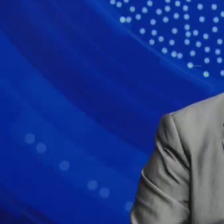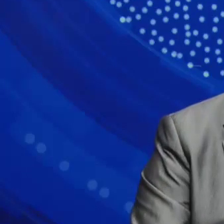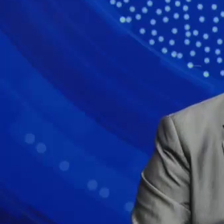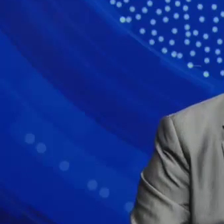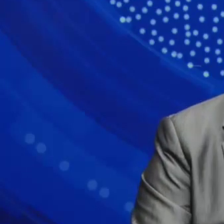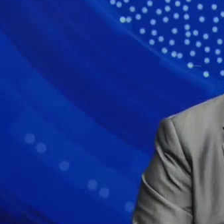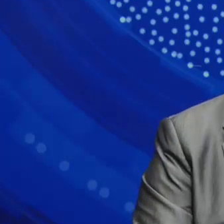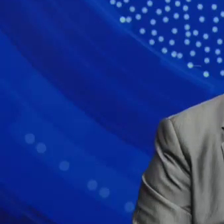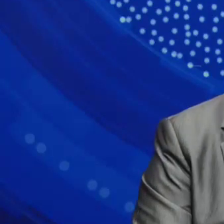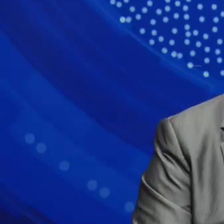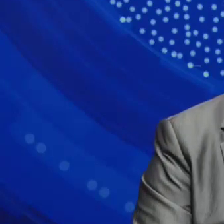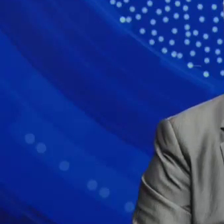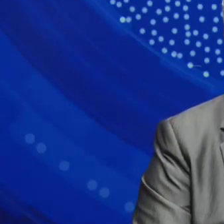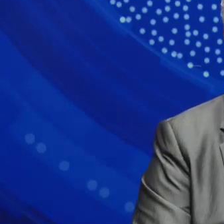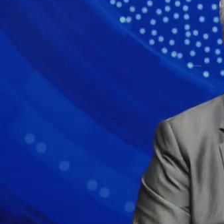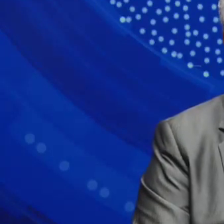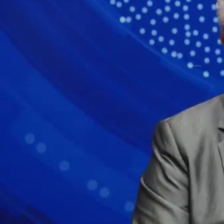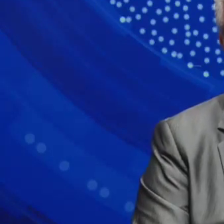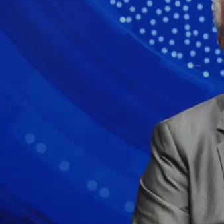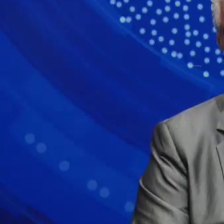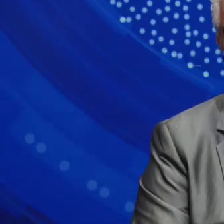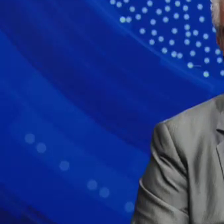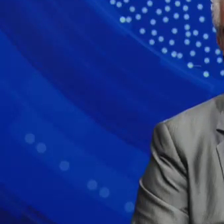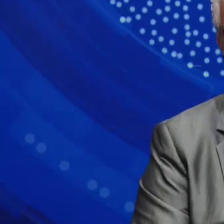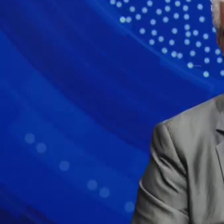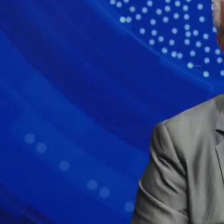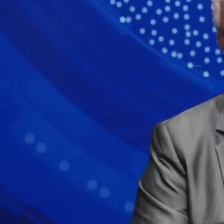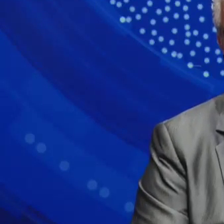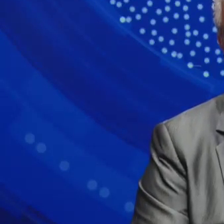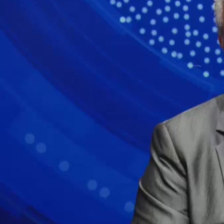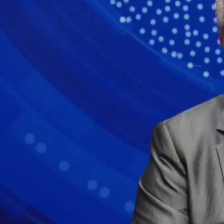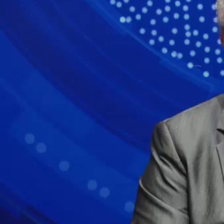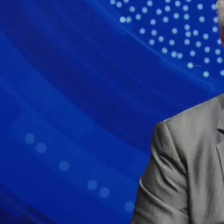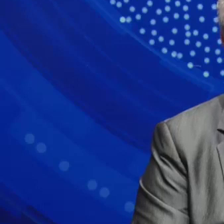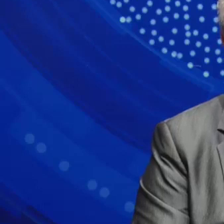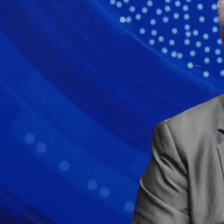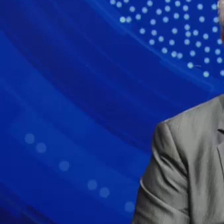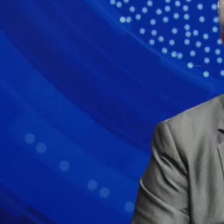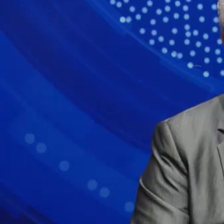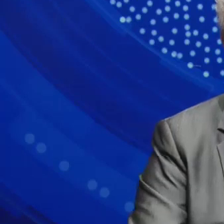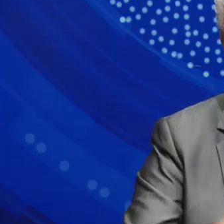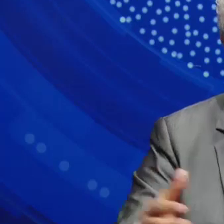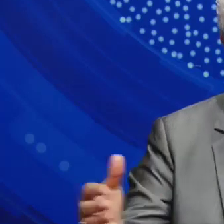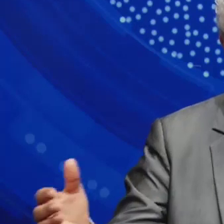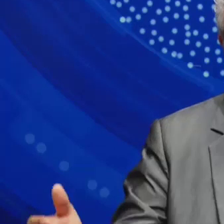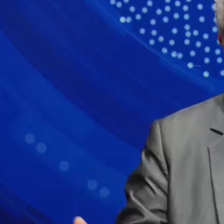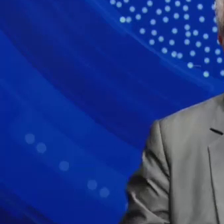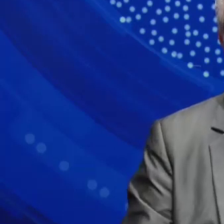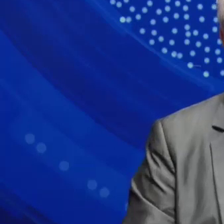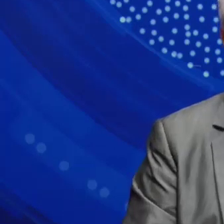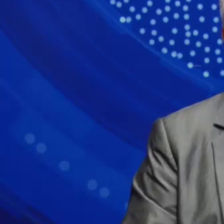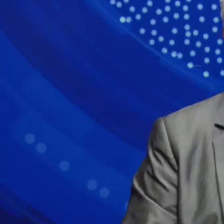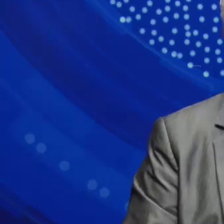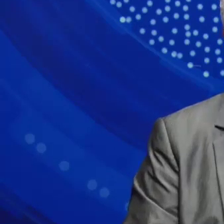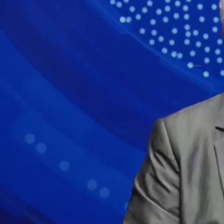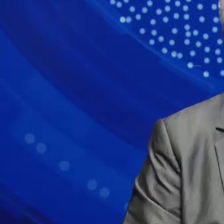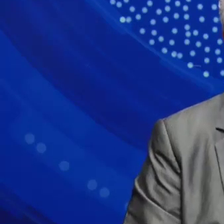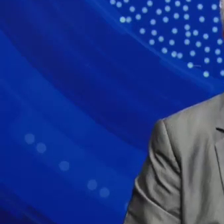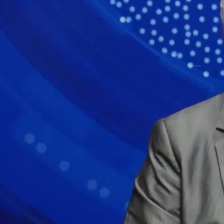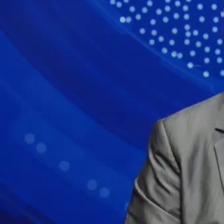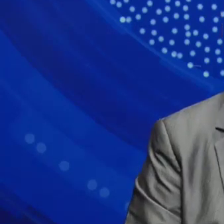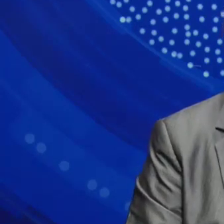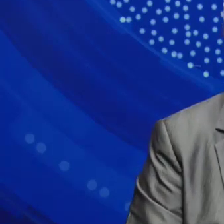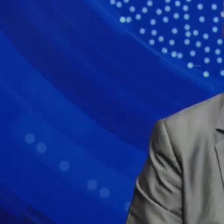lembrança que me vem o dia que ele se despediu lá do ministério e se reuniu com os funcionários tirou a